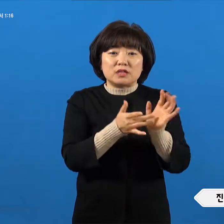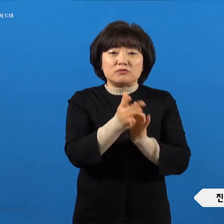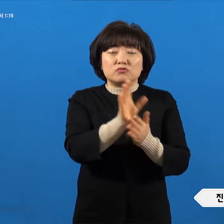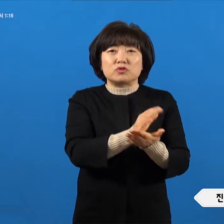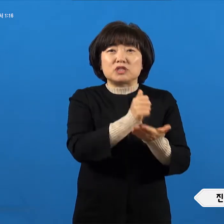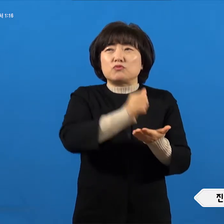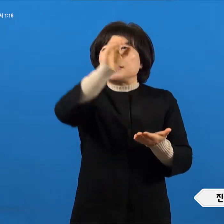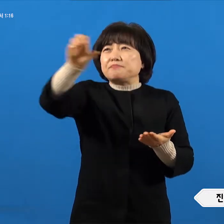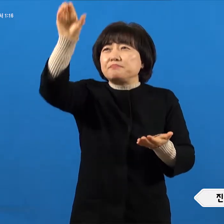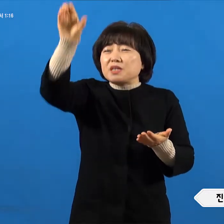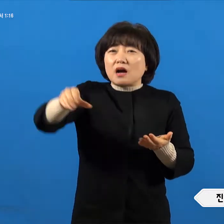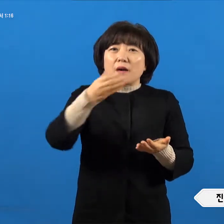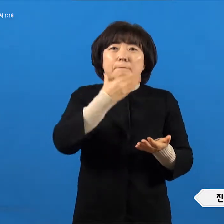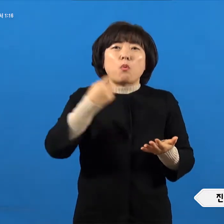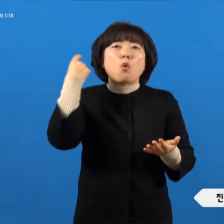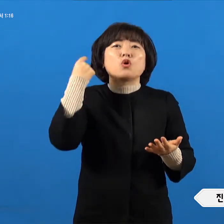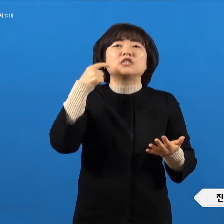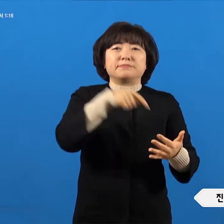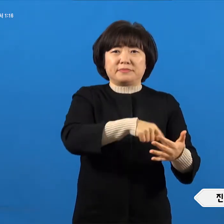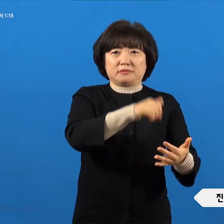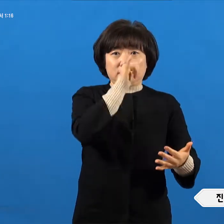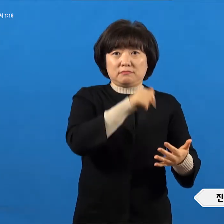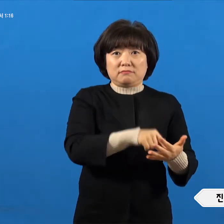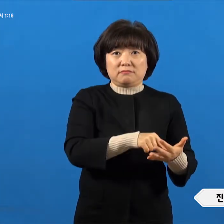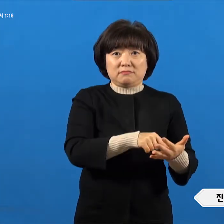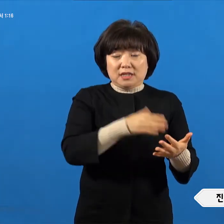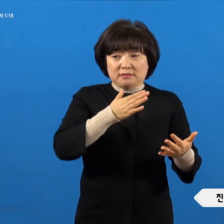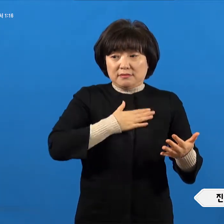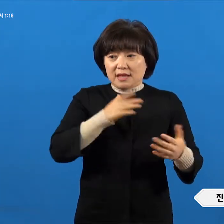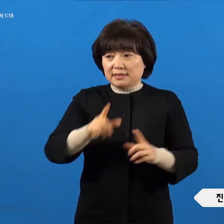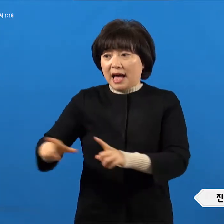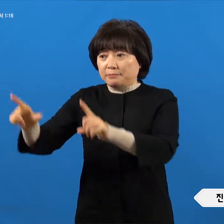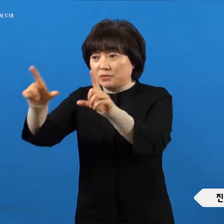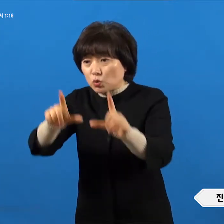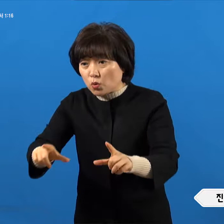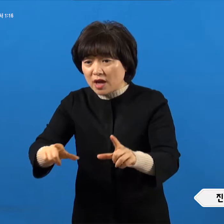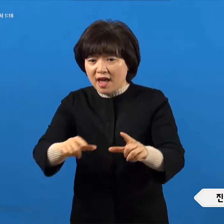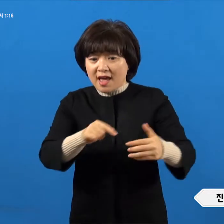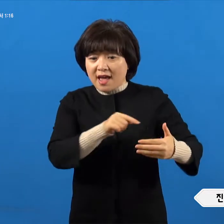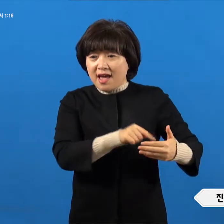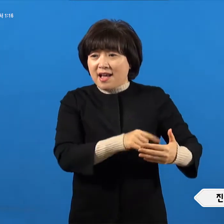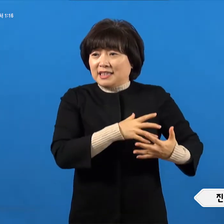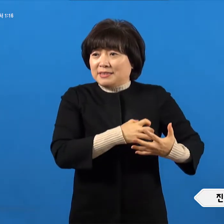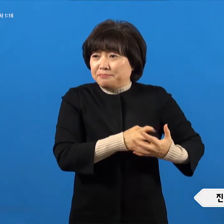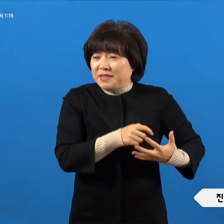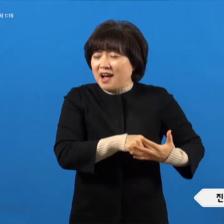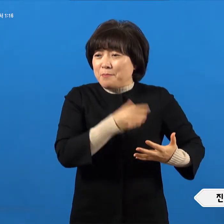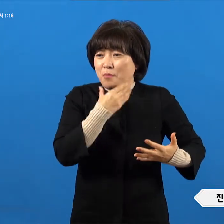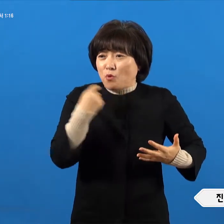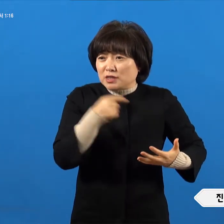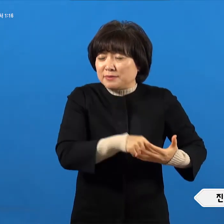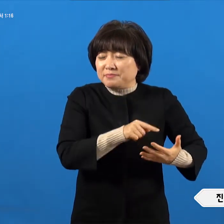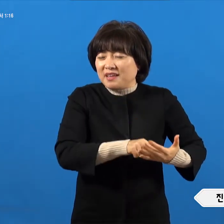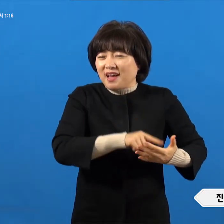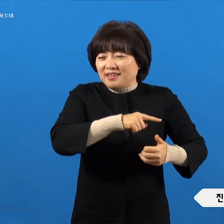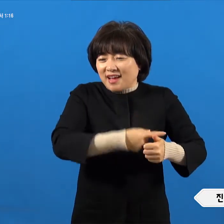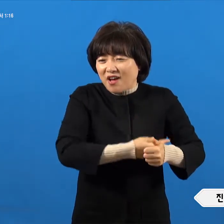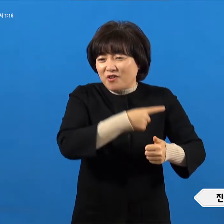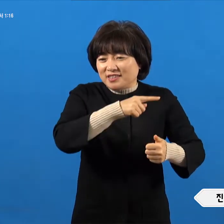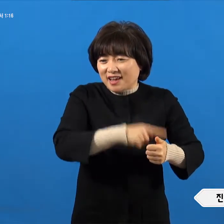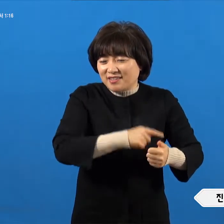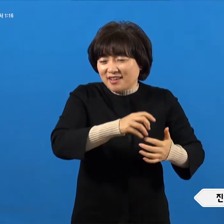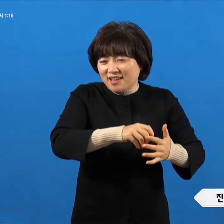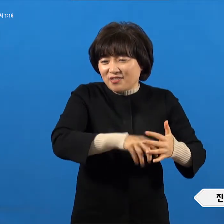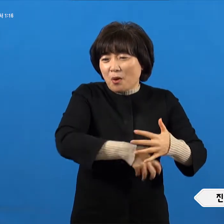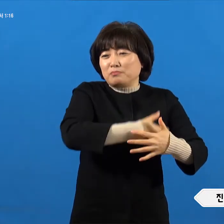그리스도의 십자가의 복음이 있습니다. 그 복음이 우리 삶 가운데 그냥 넘쳐나오는 자랑거리가